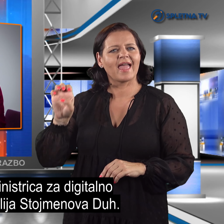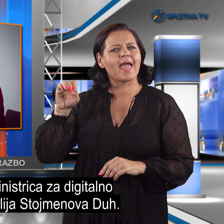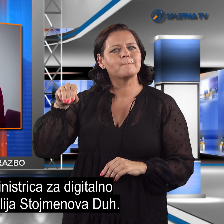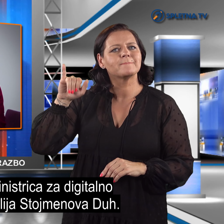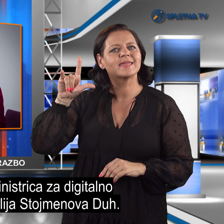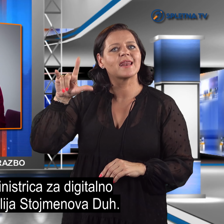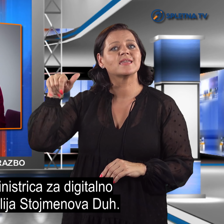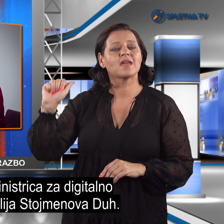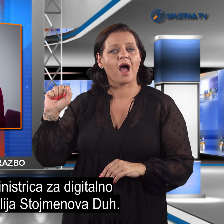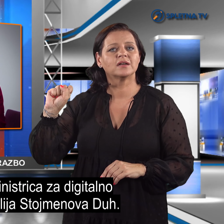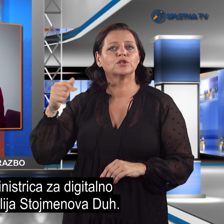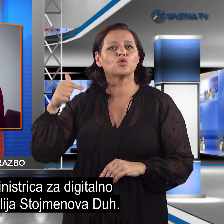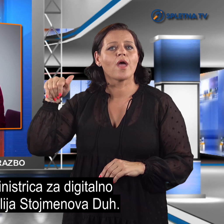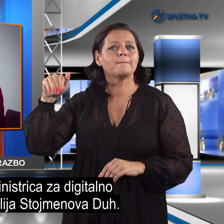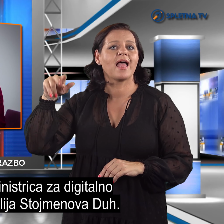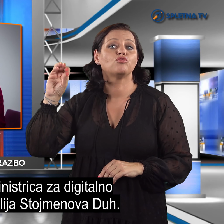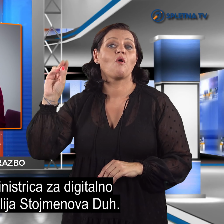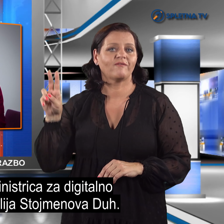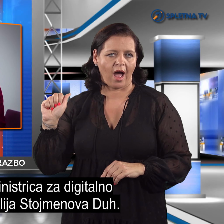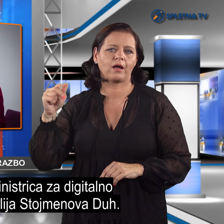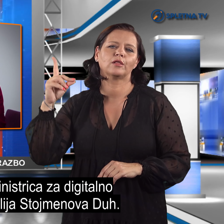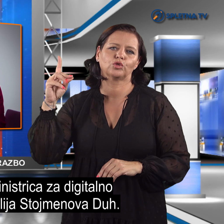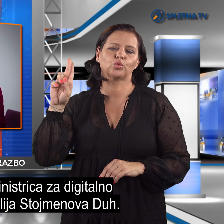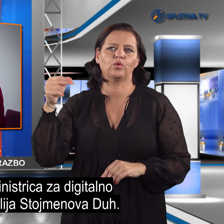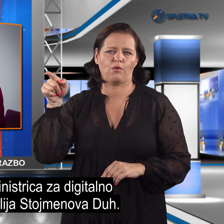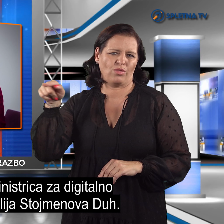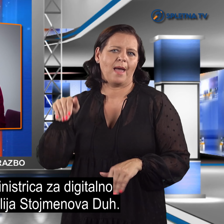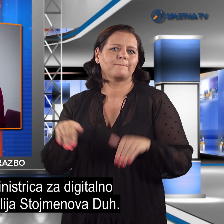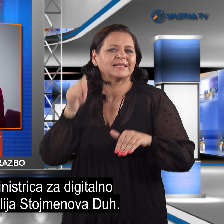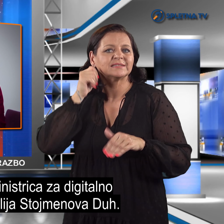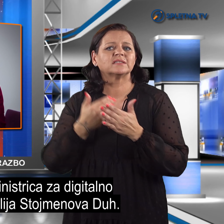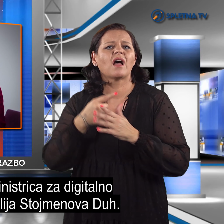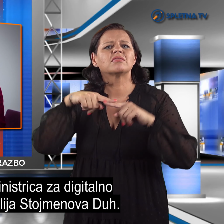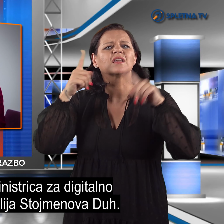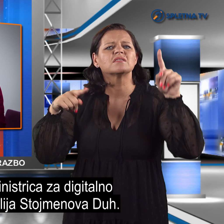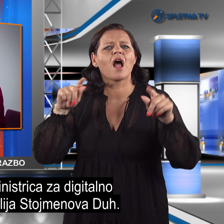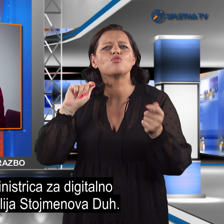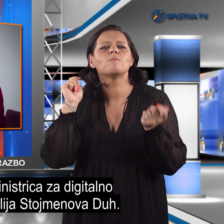Odstopila je ministrica za digitalno preobrazbo Emilija Stojmenova-Duh.